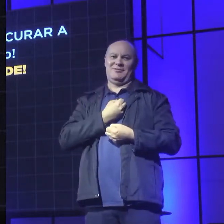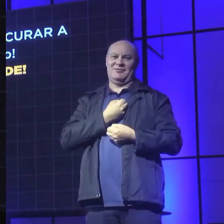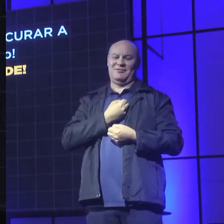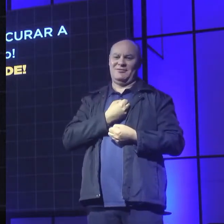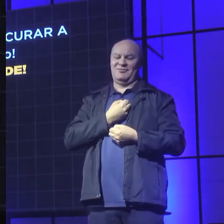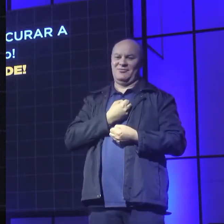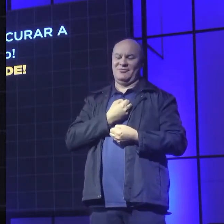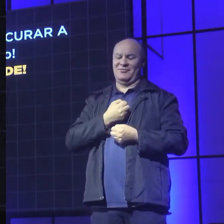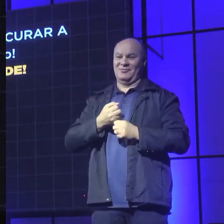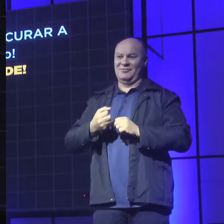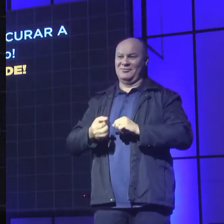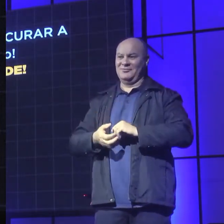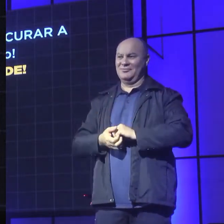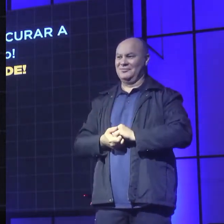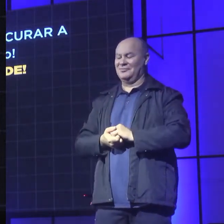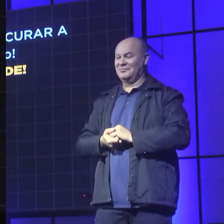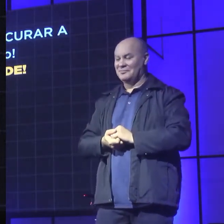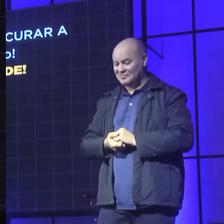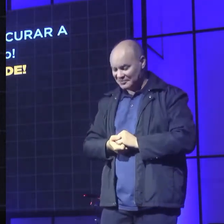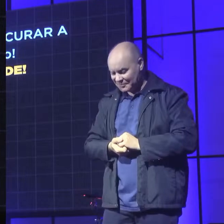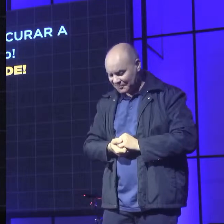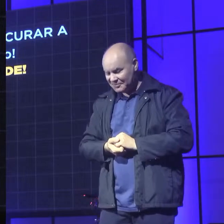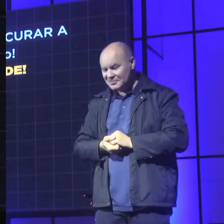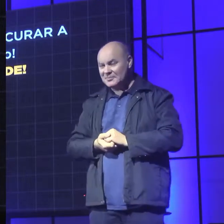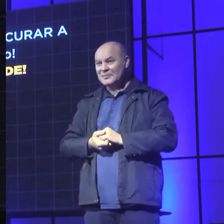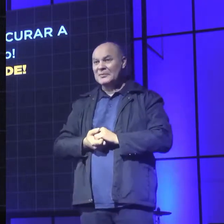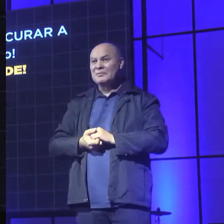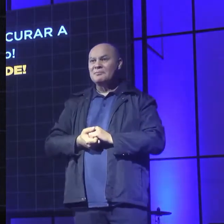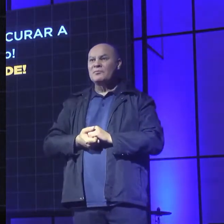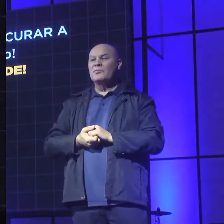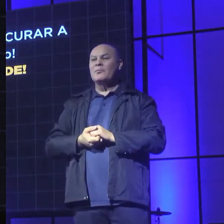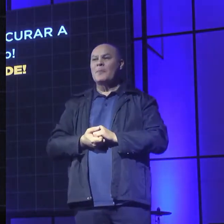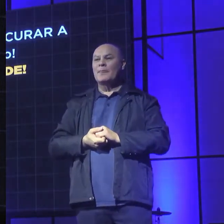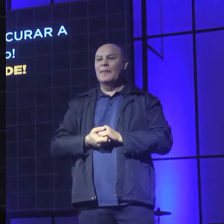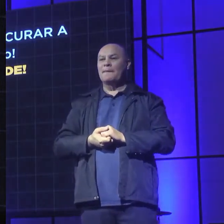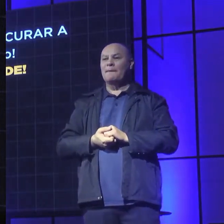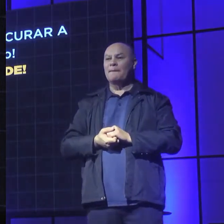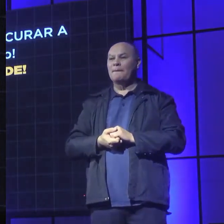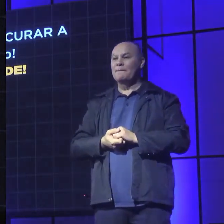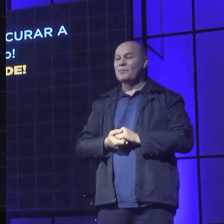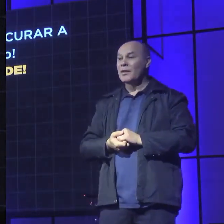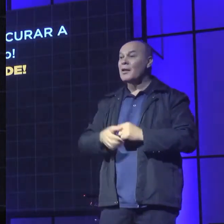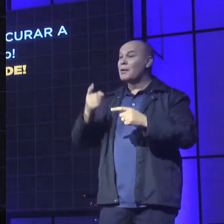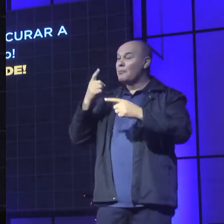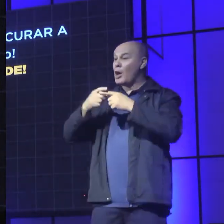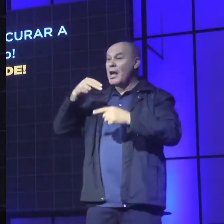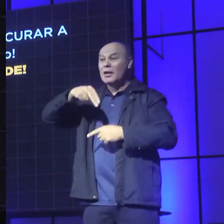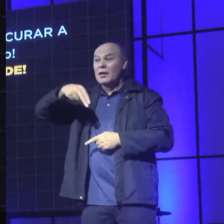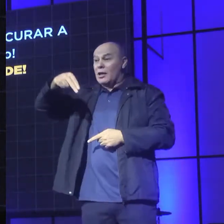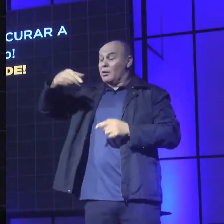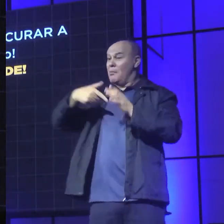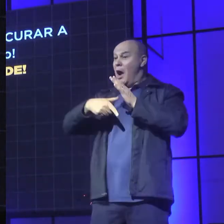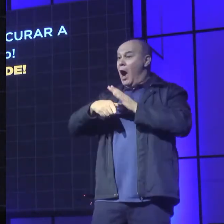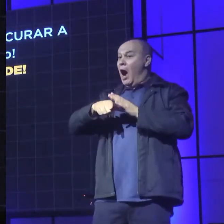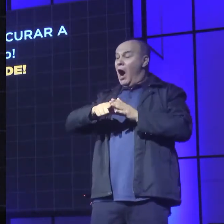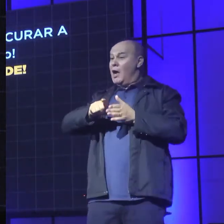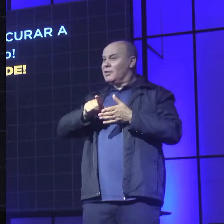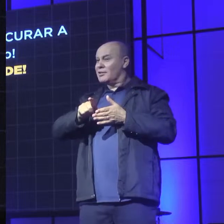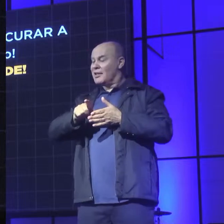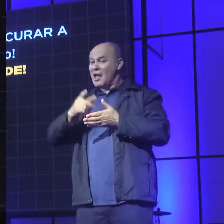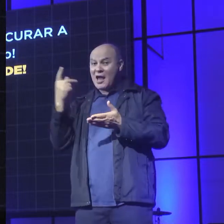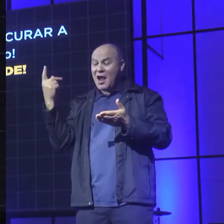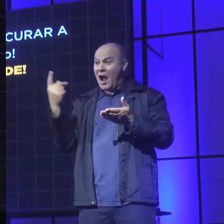Mas o mais lindo é que Nicodemos encontrou a verdade. Nicodemos descobriu